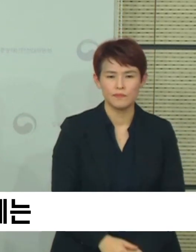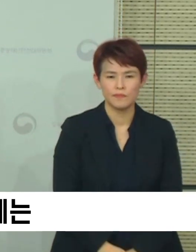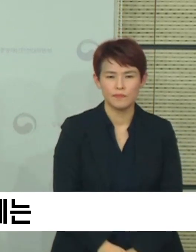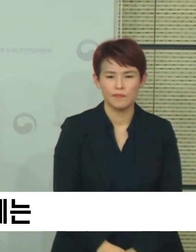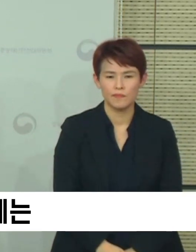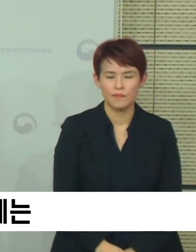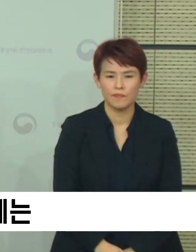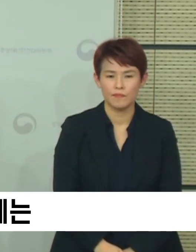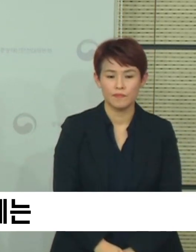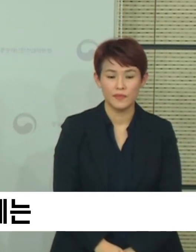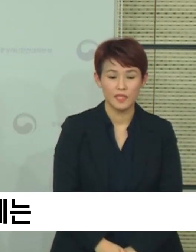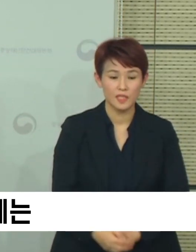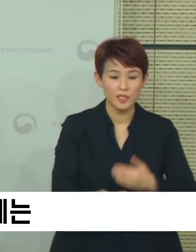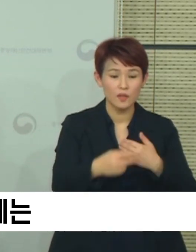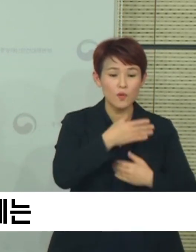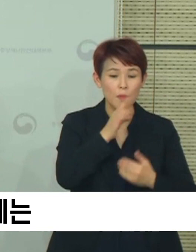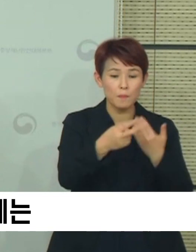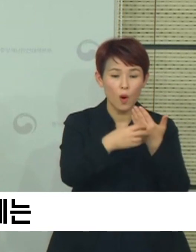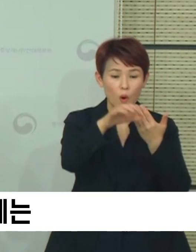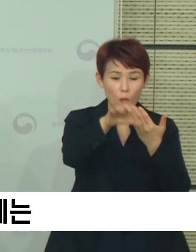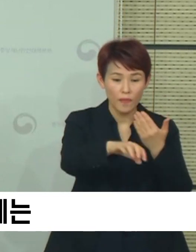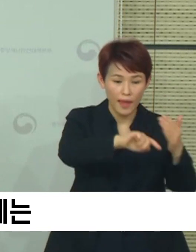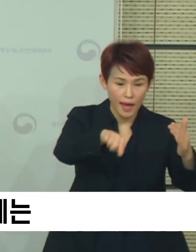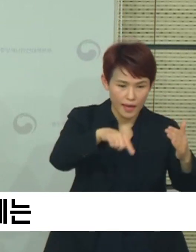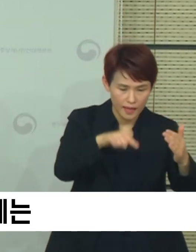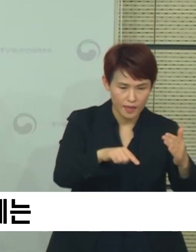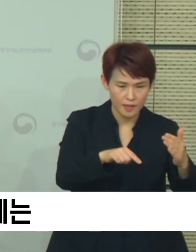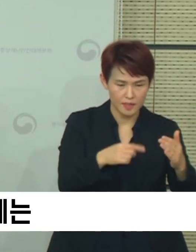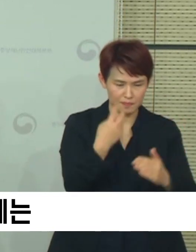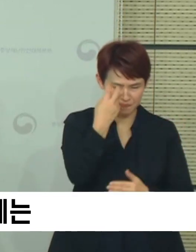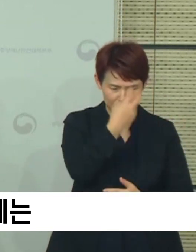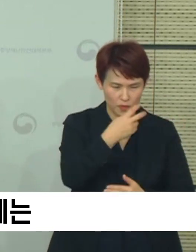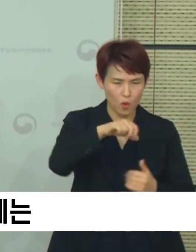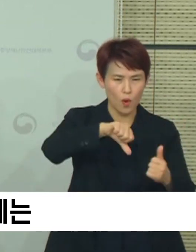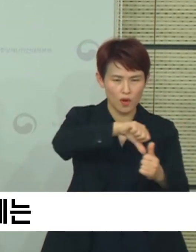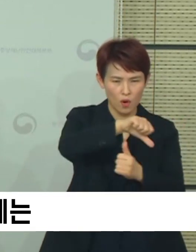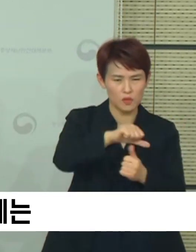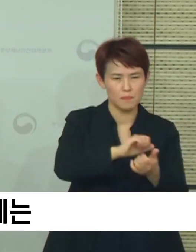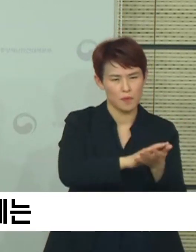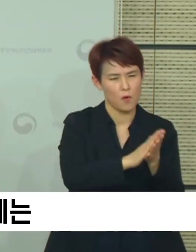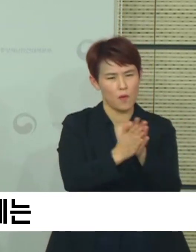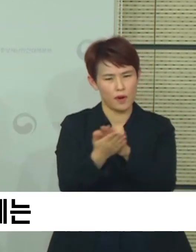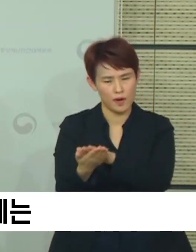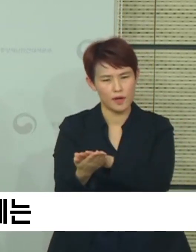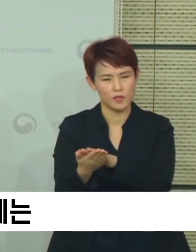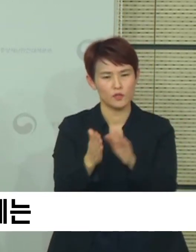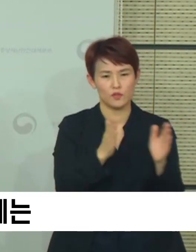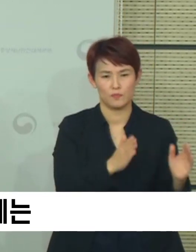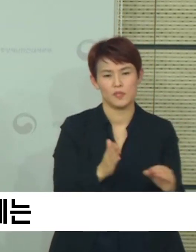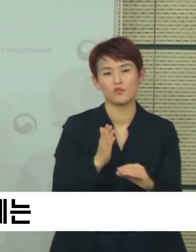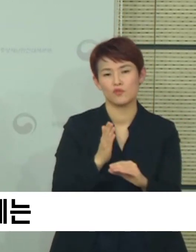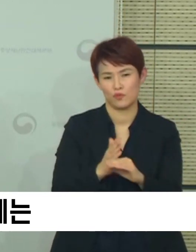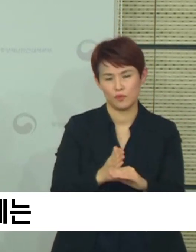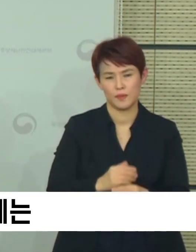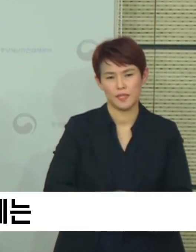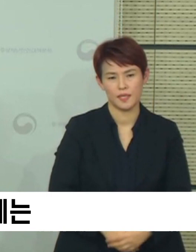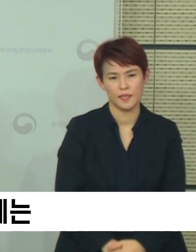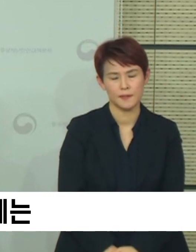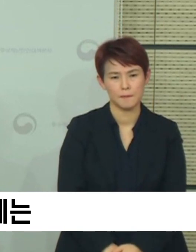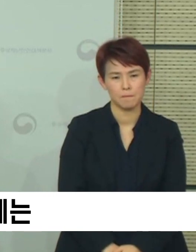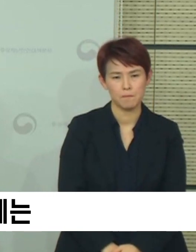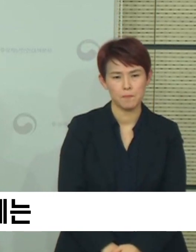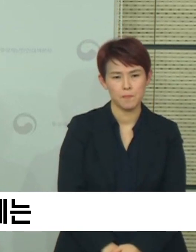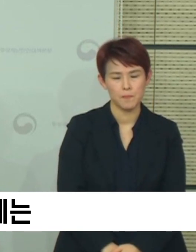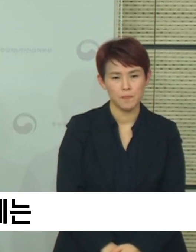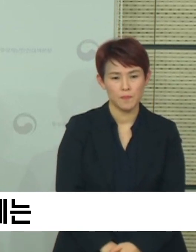그 아시아드 병원 요양병원 내의 진료 환경에 대한 개선을 좀 추진을 하려고 준비 중이고 시행할 계획입니다.